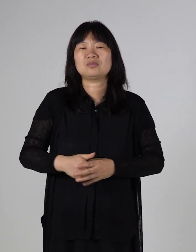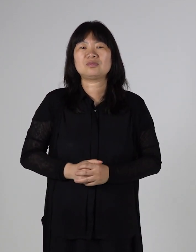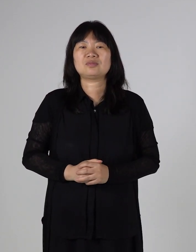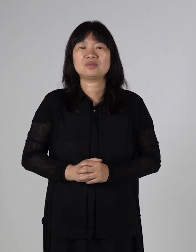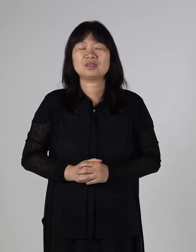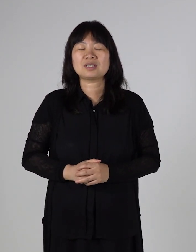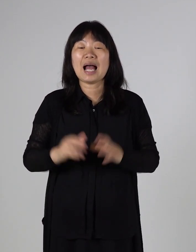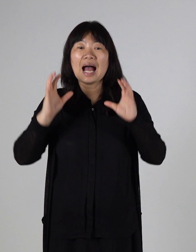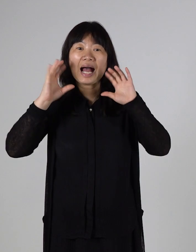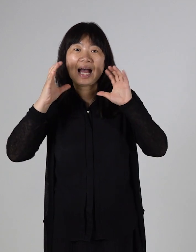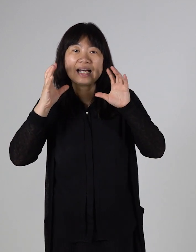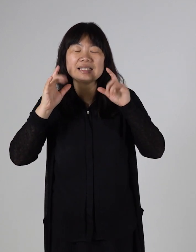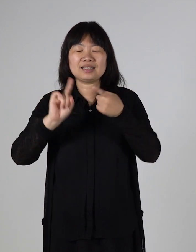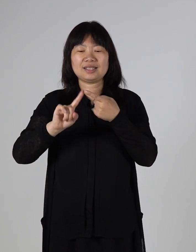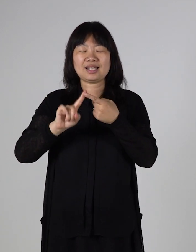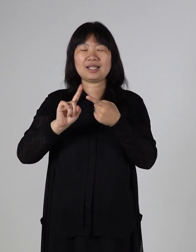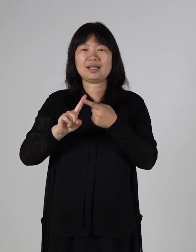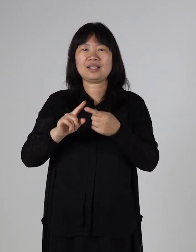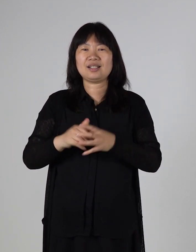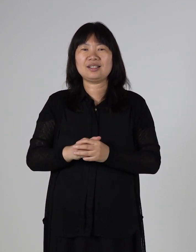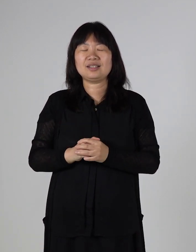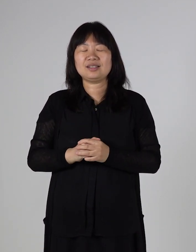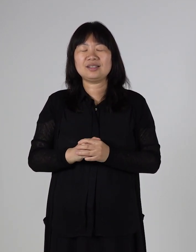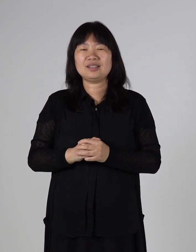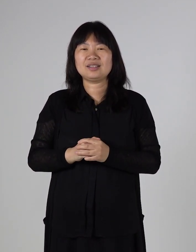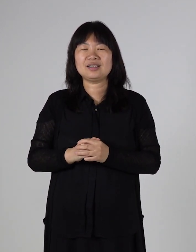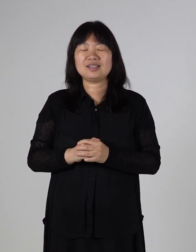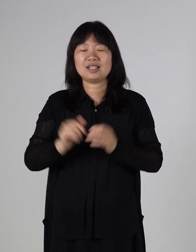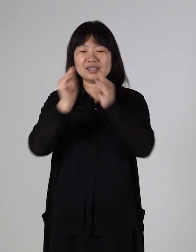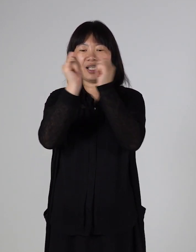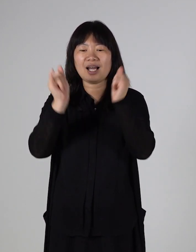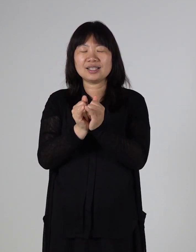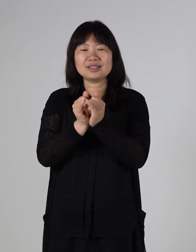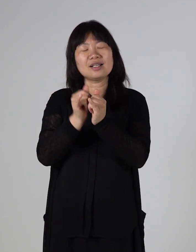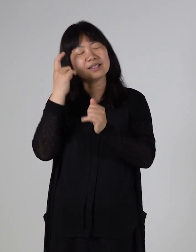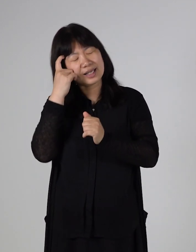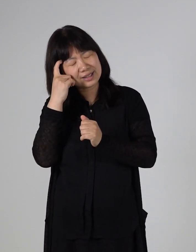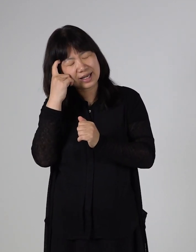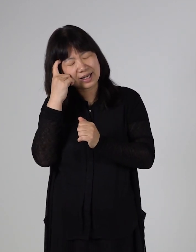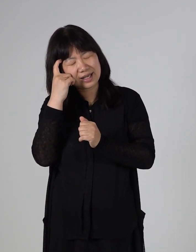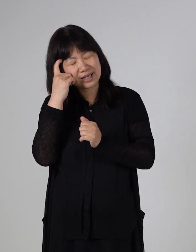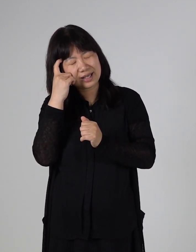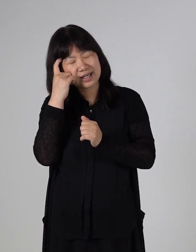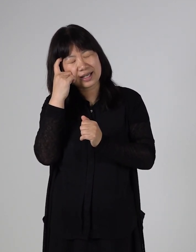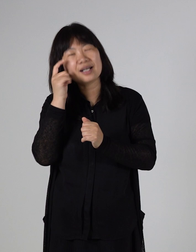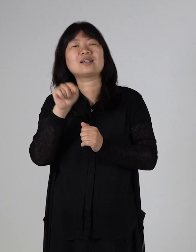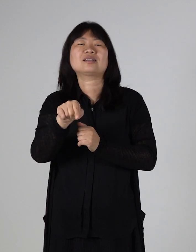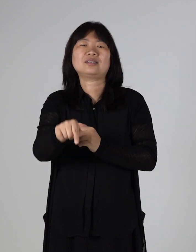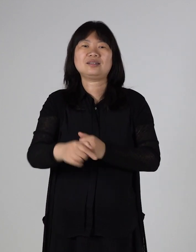이게 어린아이에 대한 당시 사회적 통념이었단 말이에요.